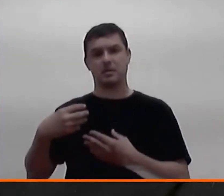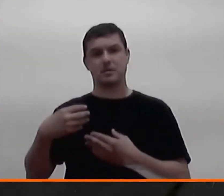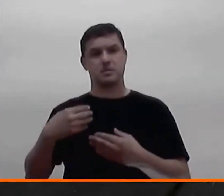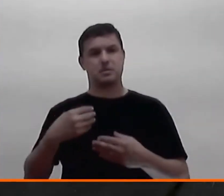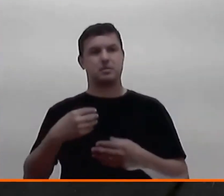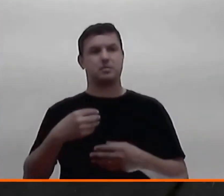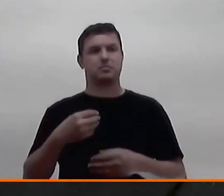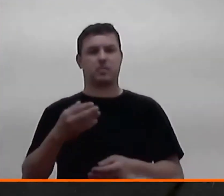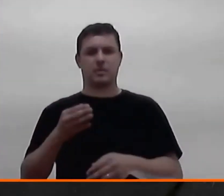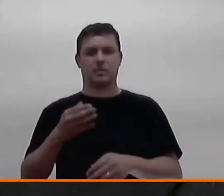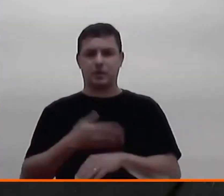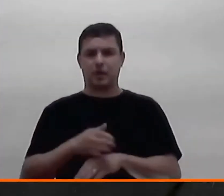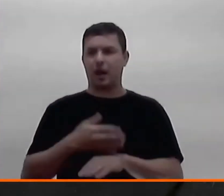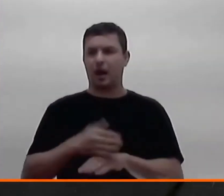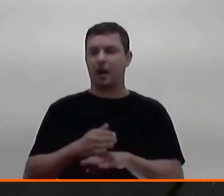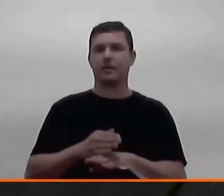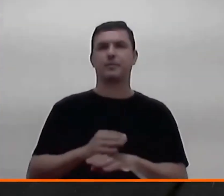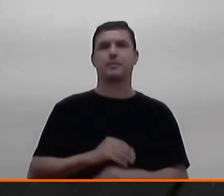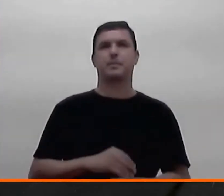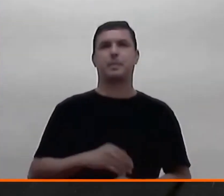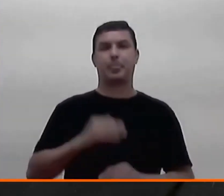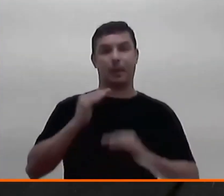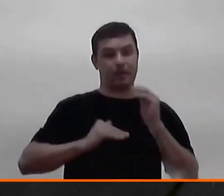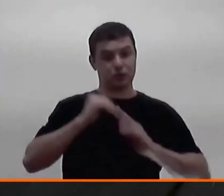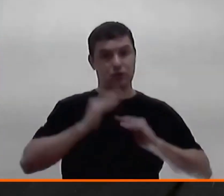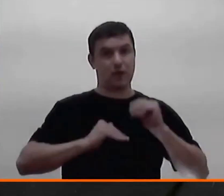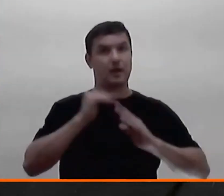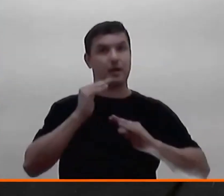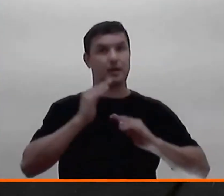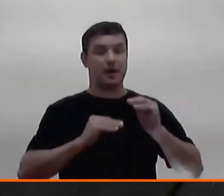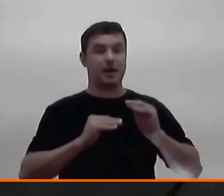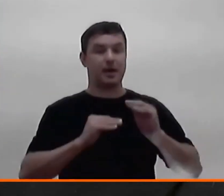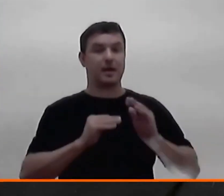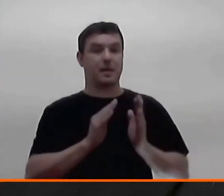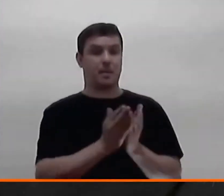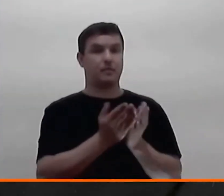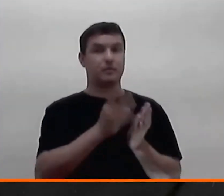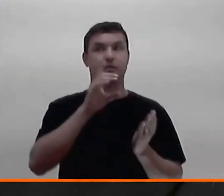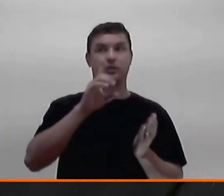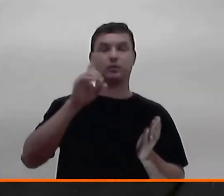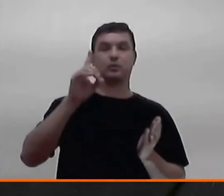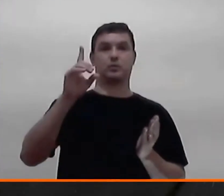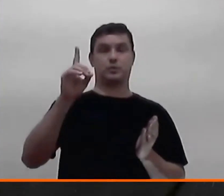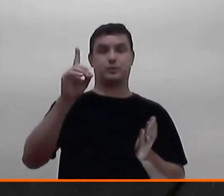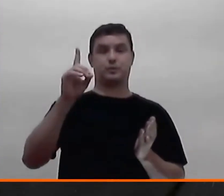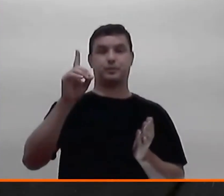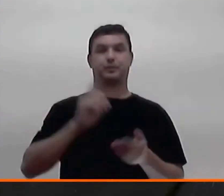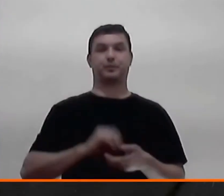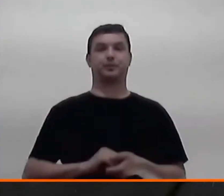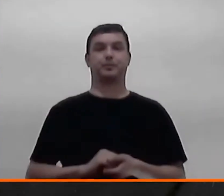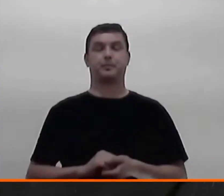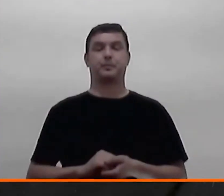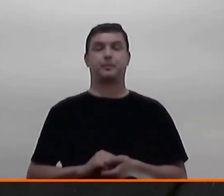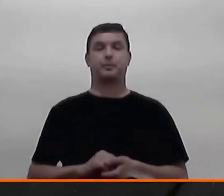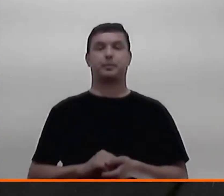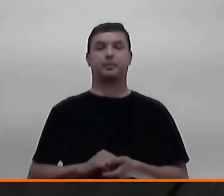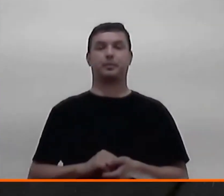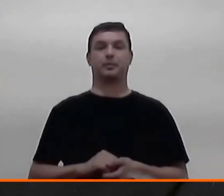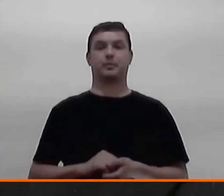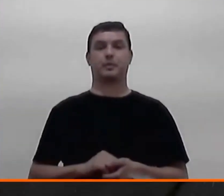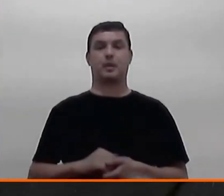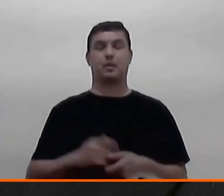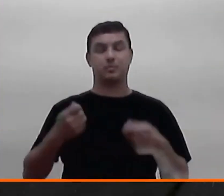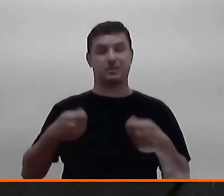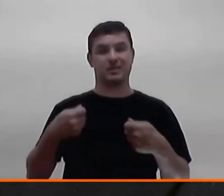CEAP. Mas, irmãos, o encargo mesmo aqui é formação